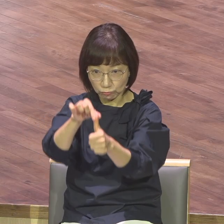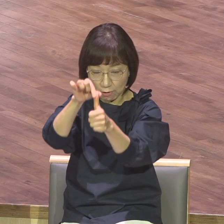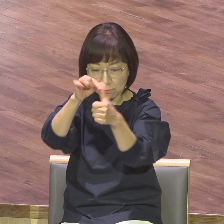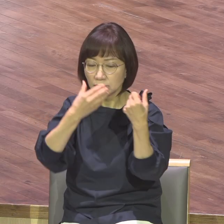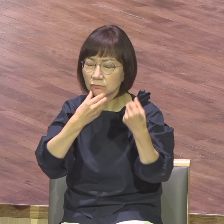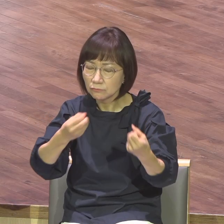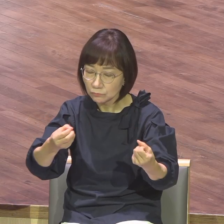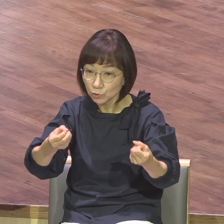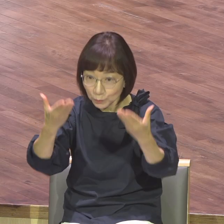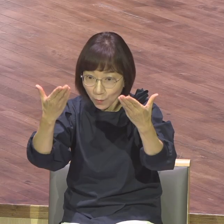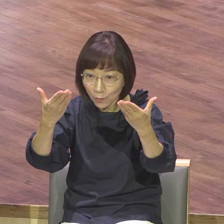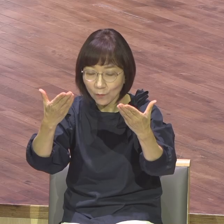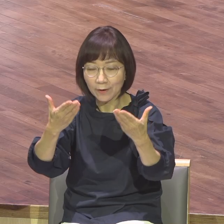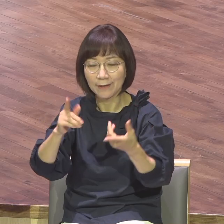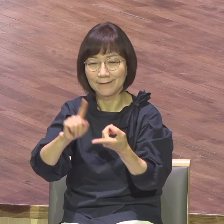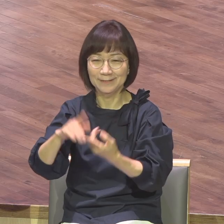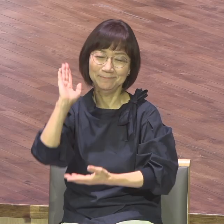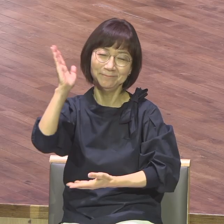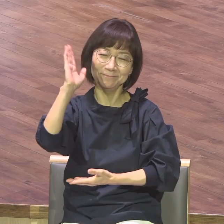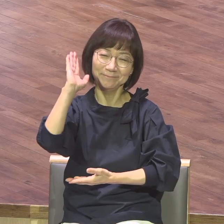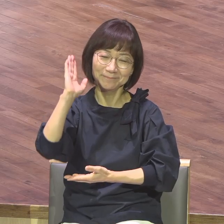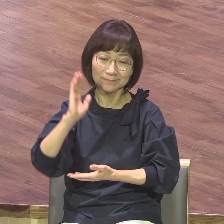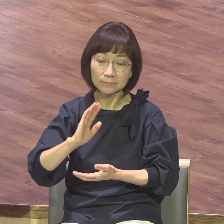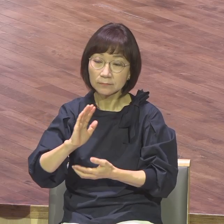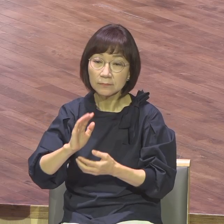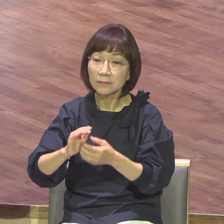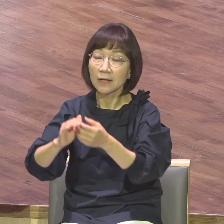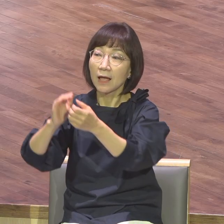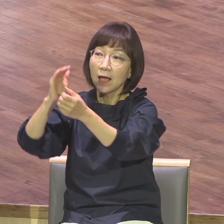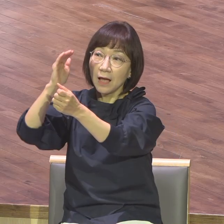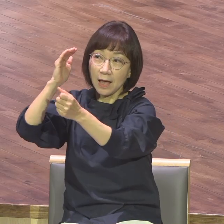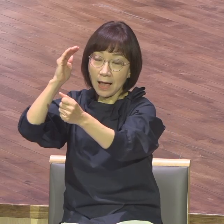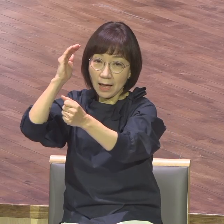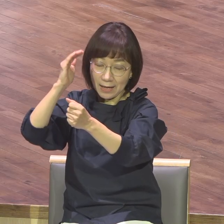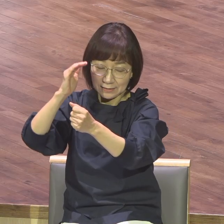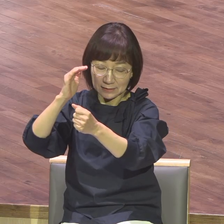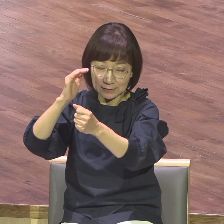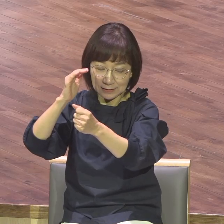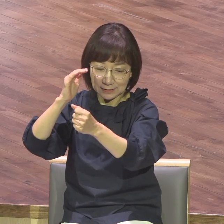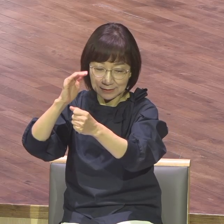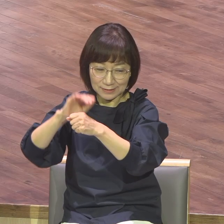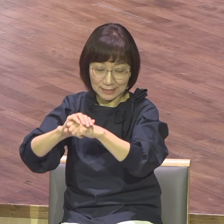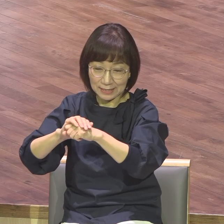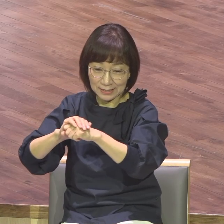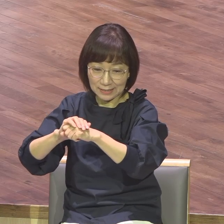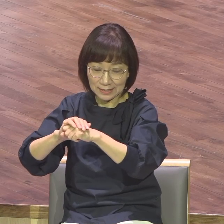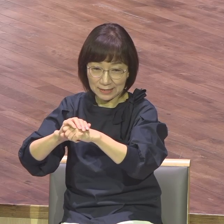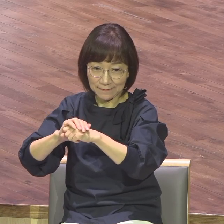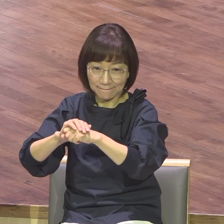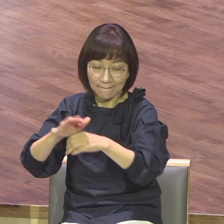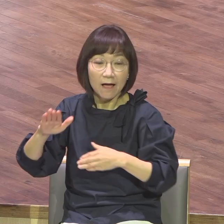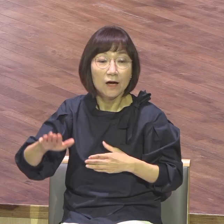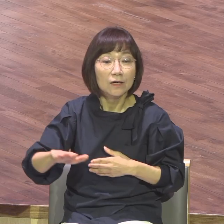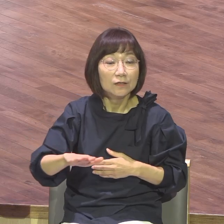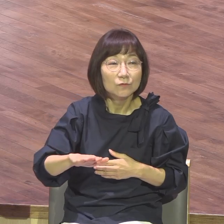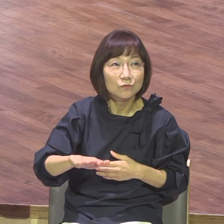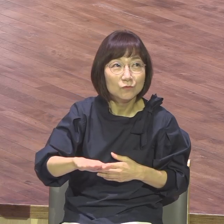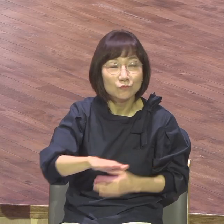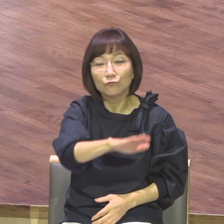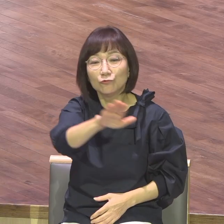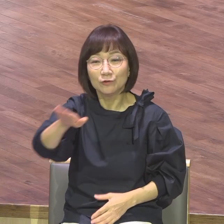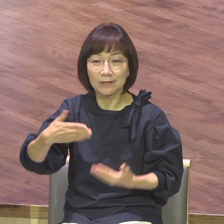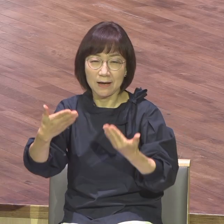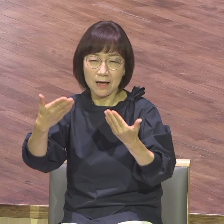축복에 대해서 이렇게 말했습니다. 하나님의 영광 다음으로 우리가 바랄 수 있는